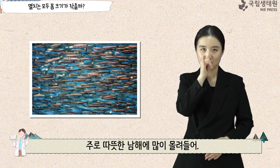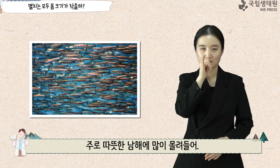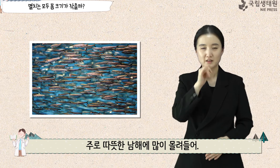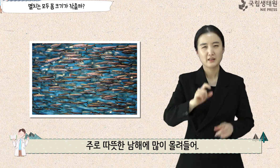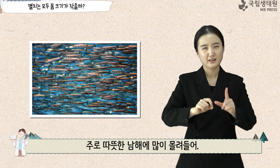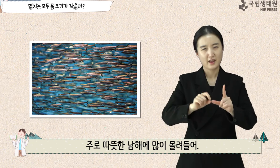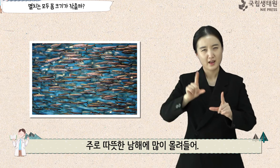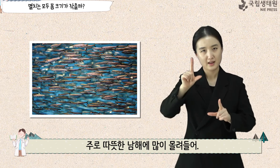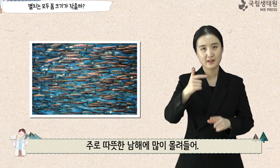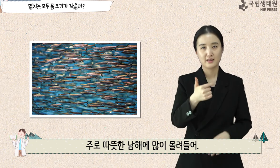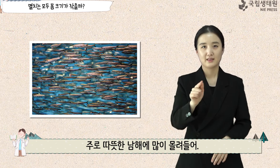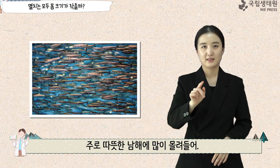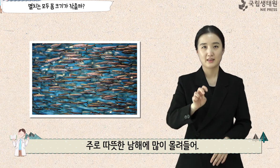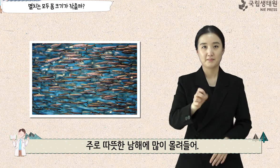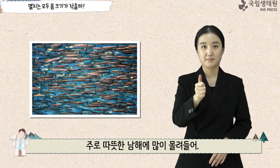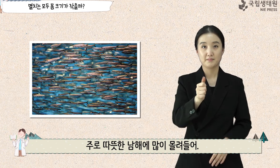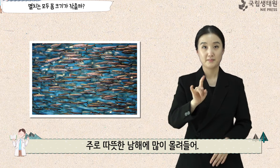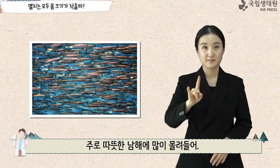많이 몰려들어.